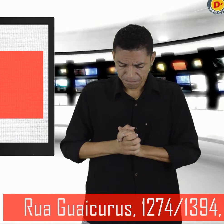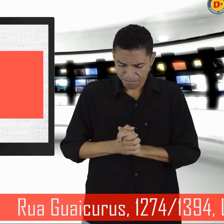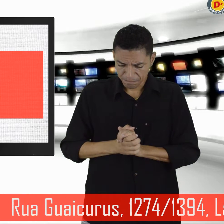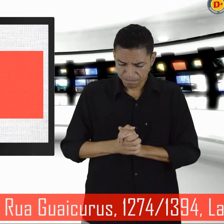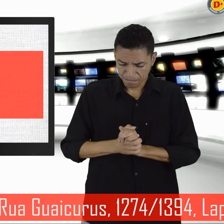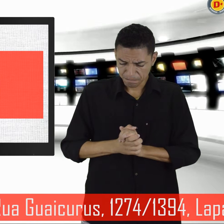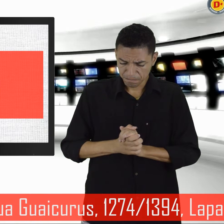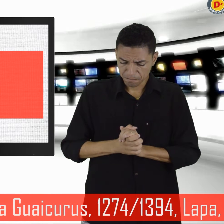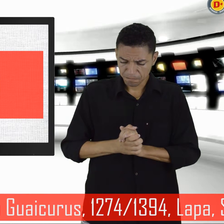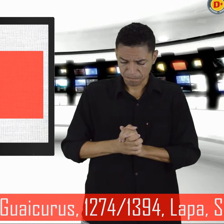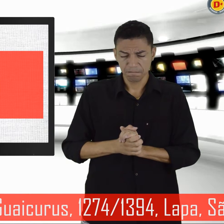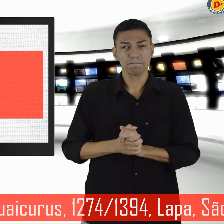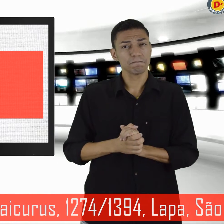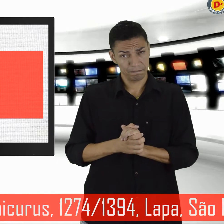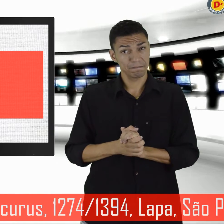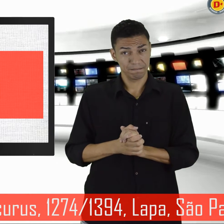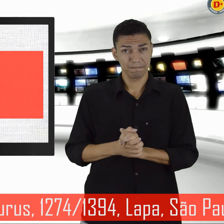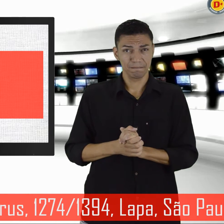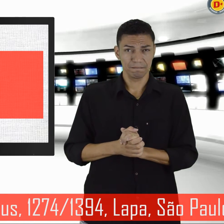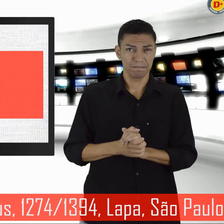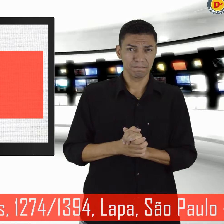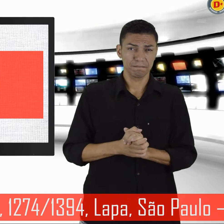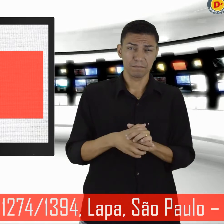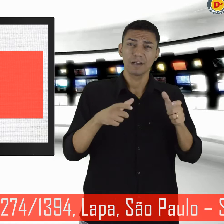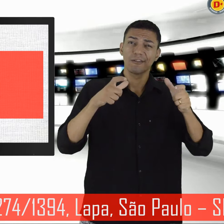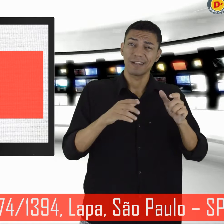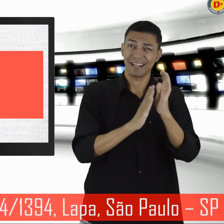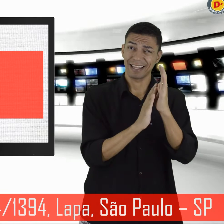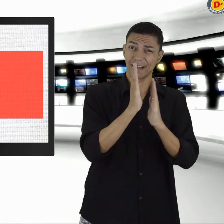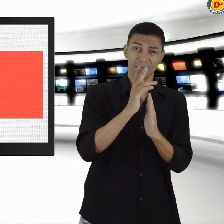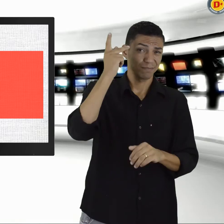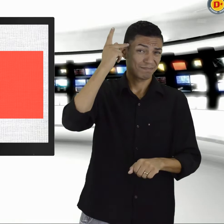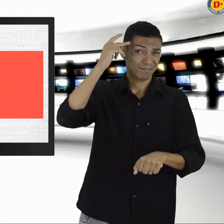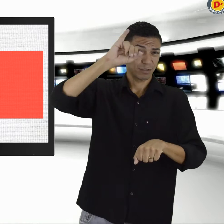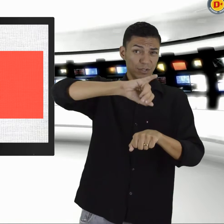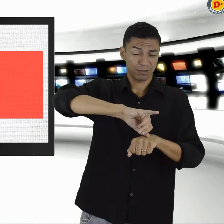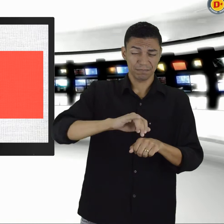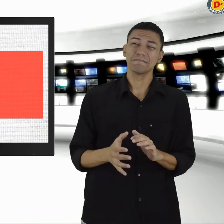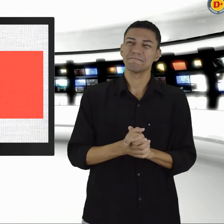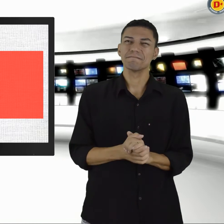1394. Fica na Lapa, São Paulo, capital. O telefone para contato é o DDD